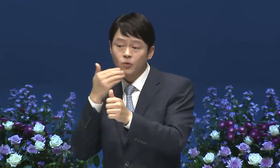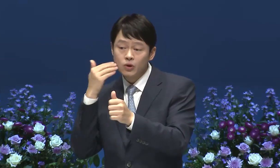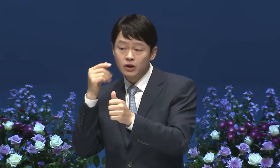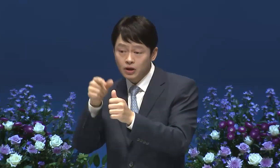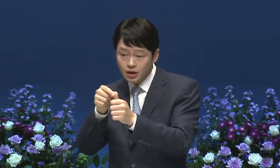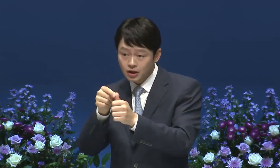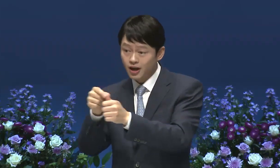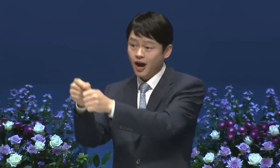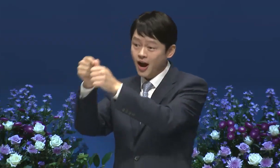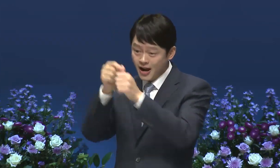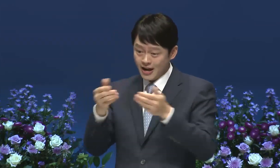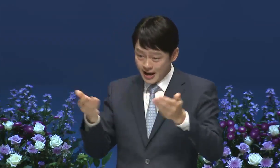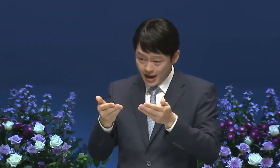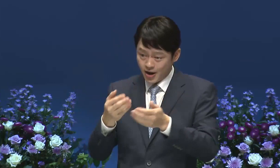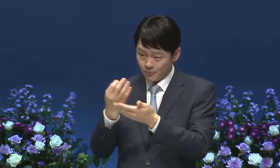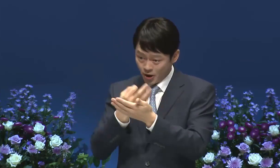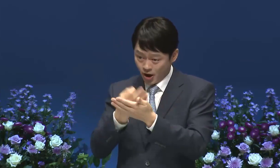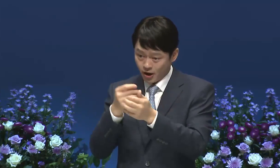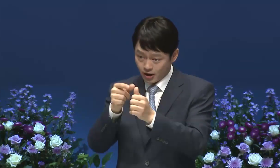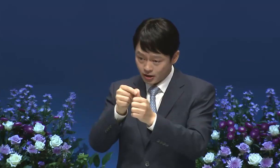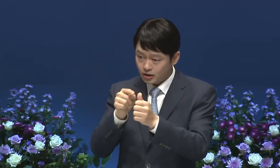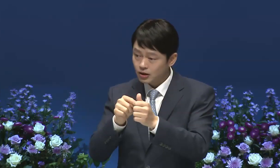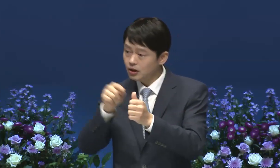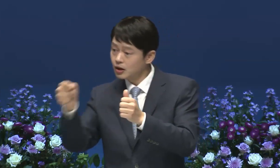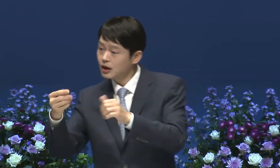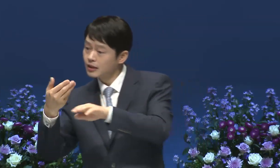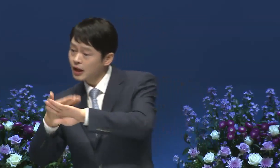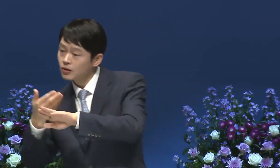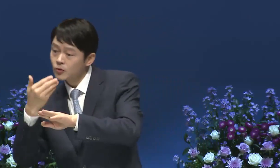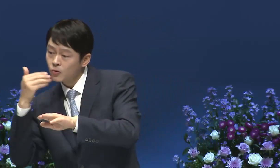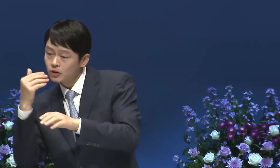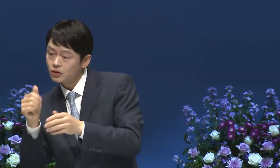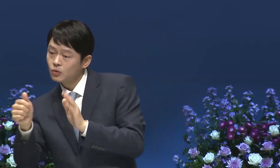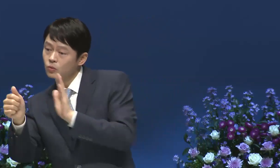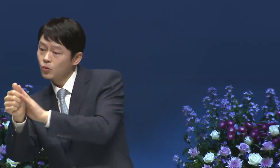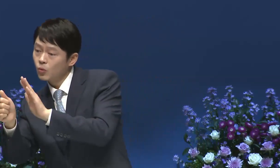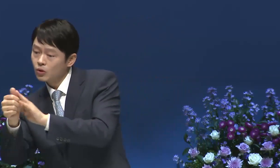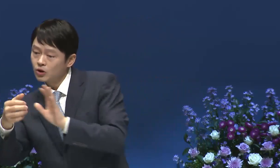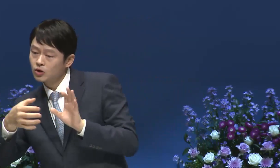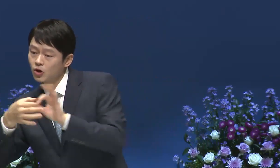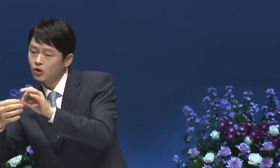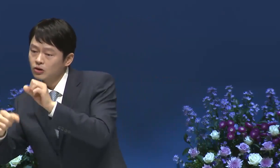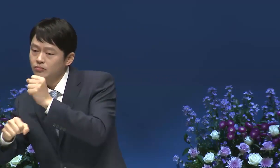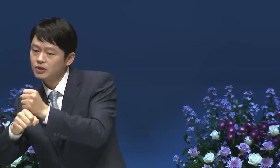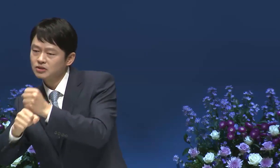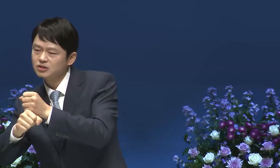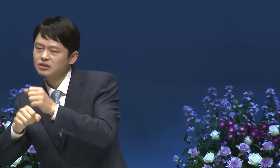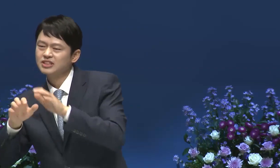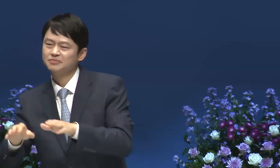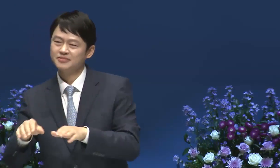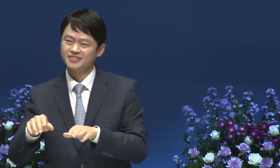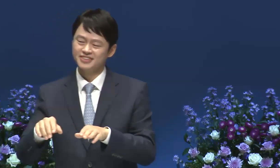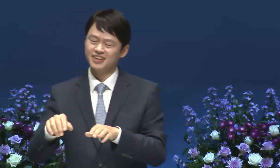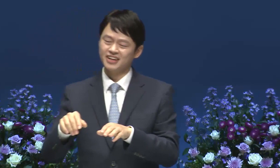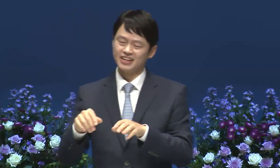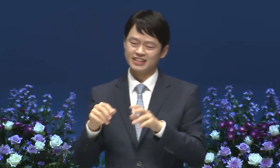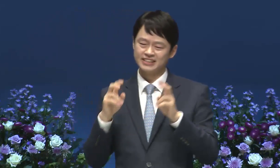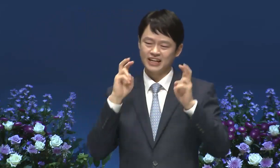농인을 대부분 채용하고 있습니다. 근데 불상에서 장애인으로 고용을 하는 것이 아니라 그 지역에 농인들이 많이 살고 있기